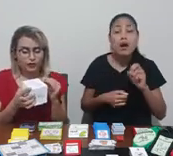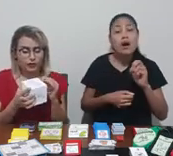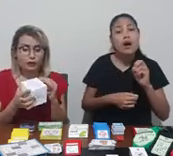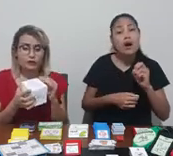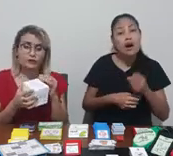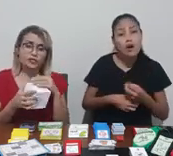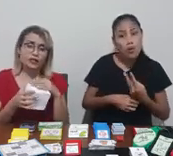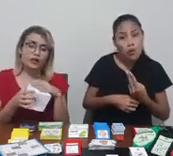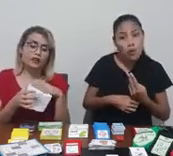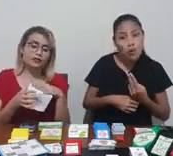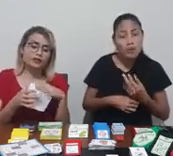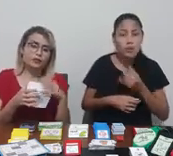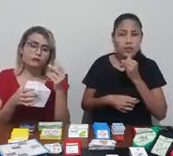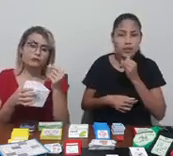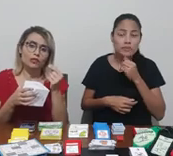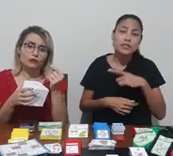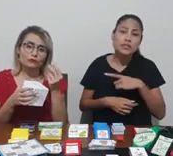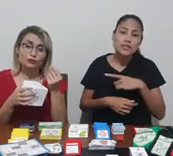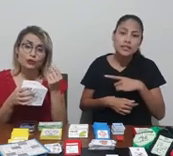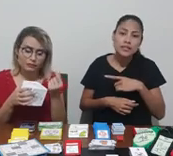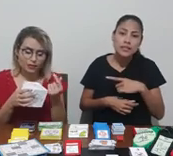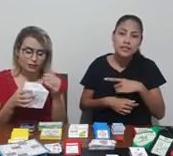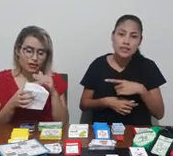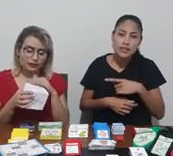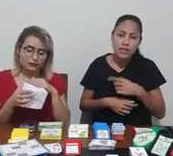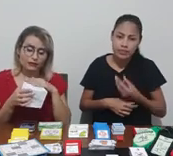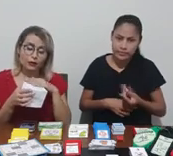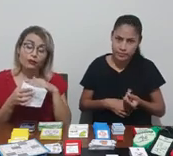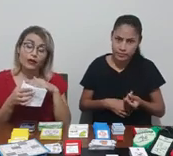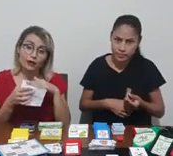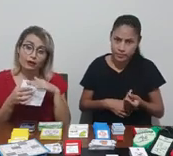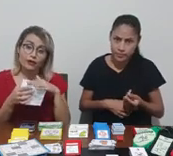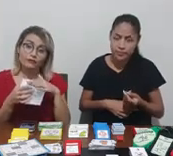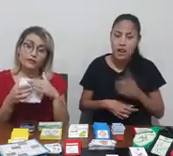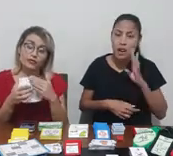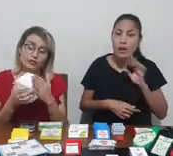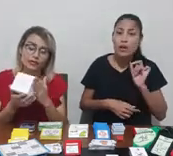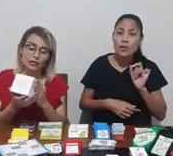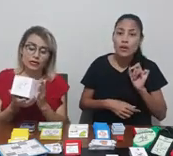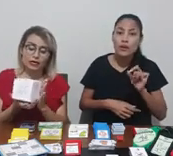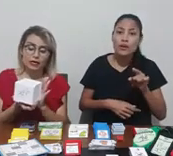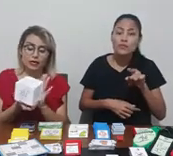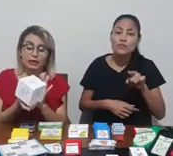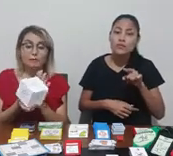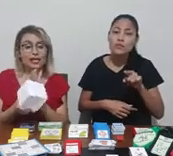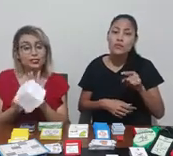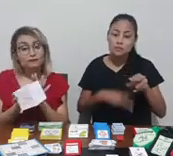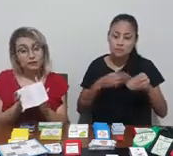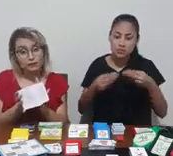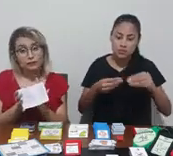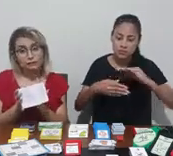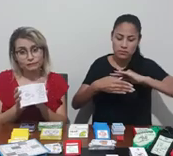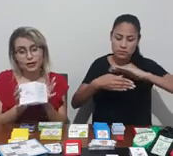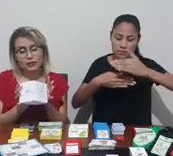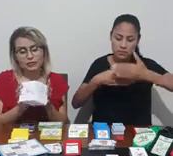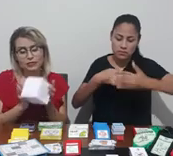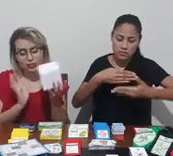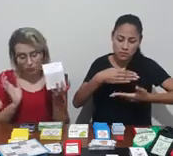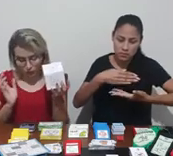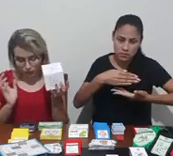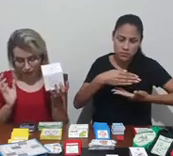muito legal, se você quer que ele tenha uma durabilidade, então o legal é que você emplastifique,